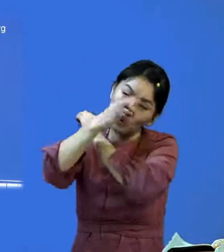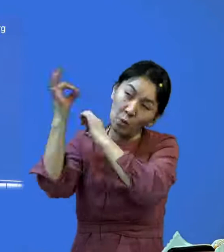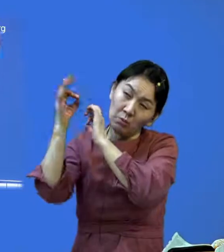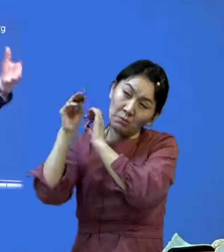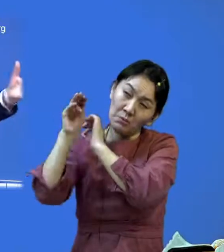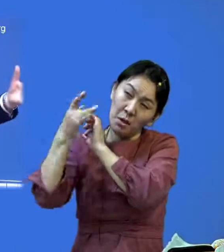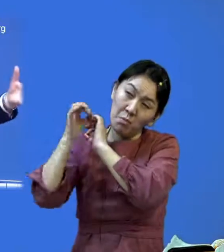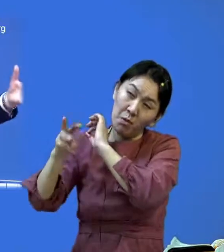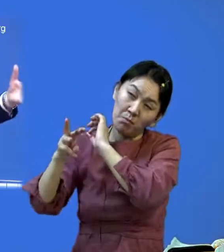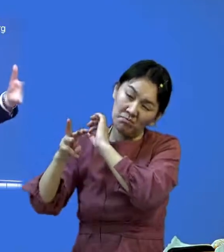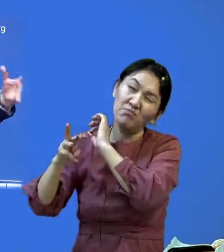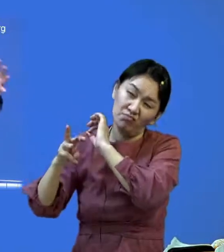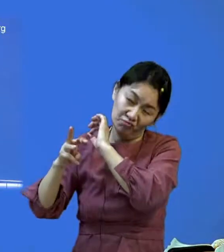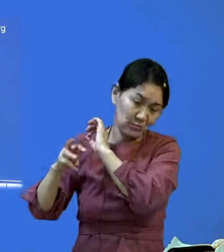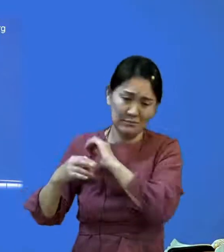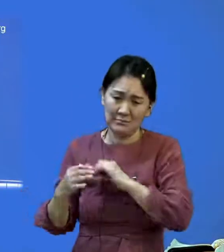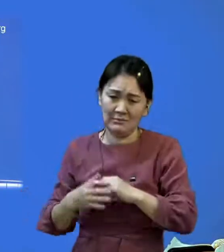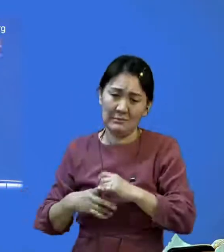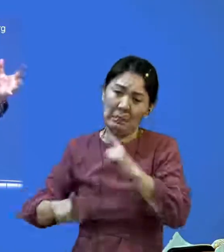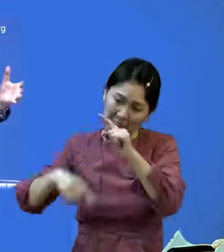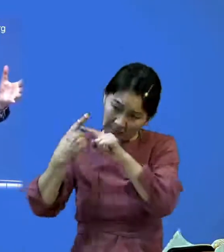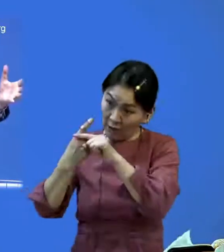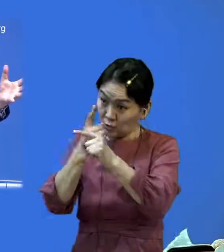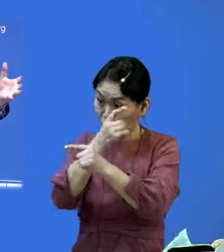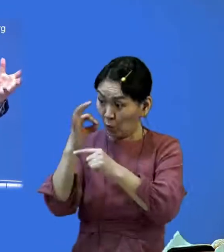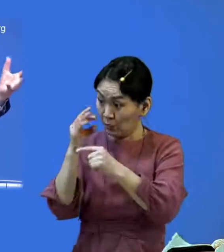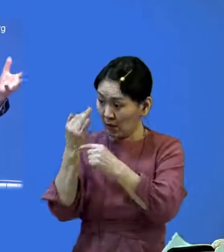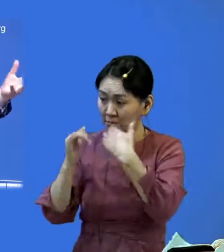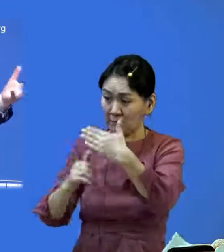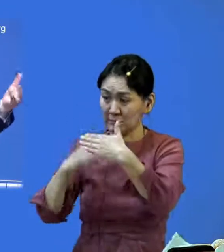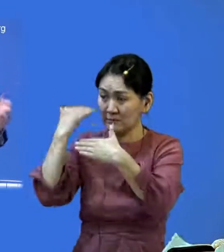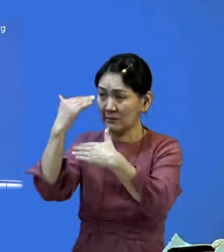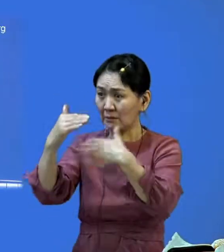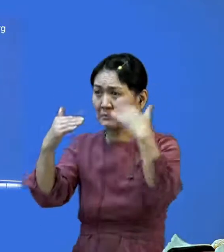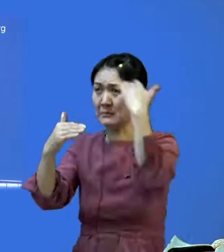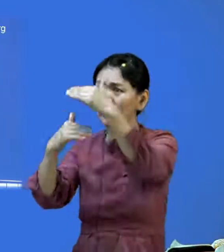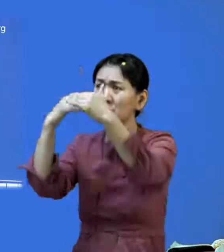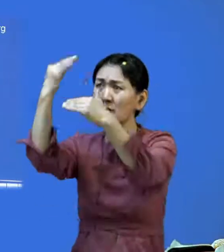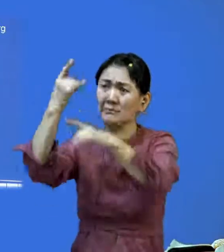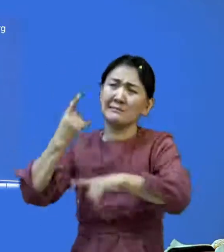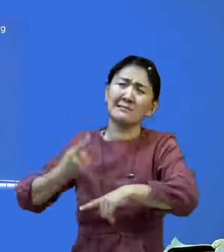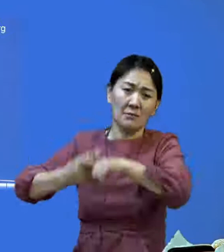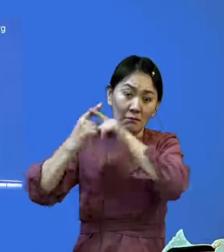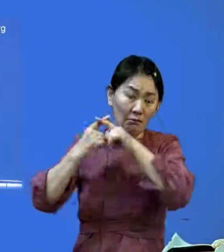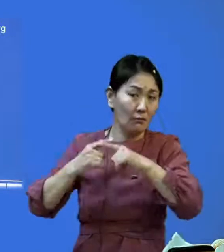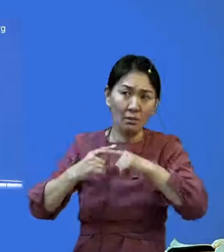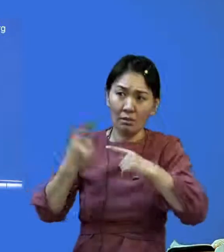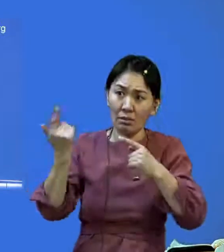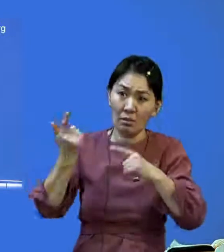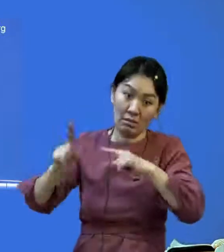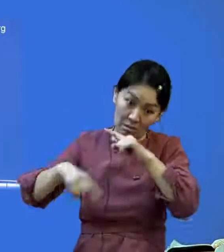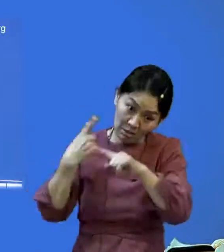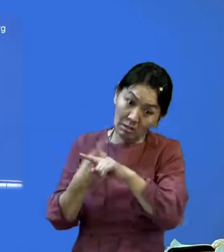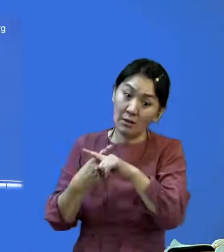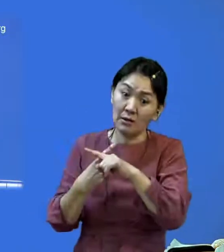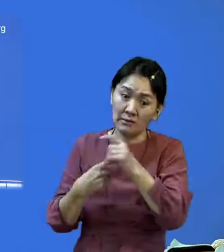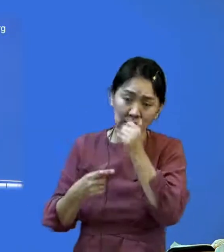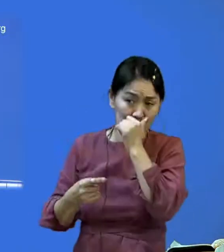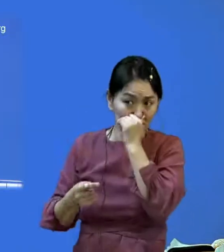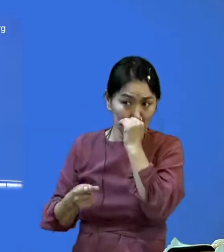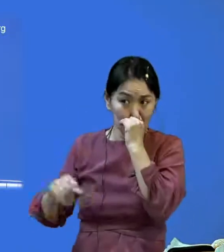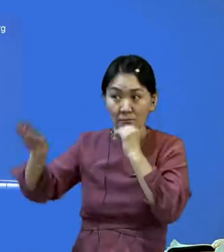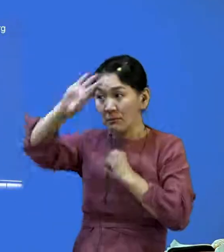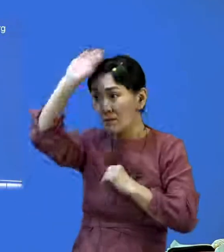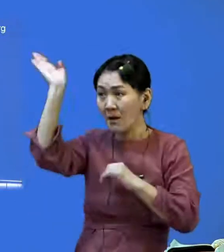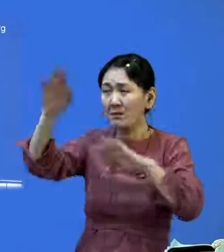модыг агуулдаг энэ галактик дахиад 100 тэрбум орчим тэрнээс илүү байгаа гэдэг юм тийм галад. Дахиад хэлэхдээ ийм